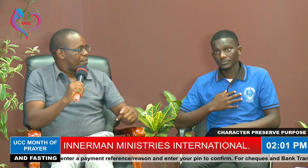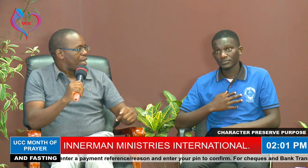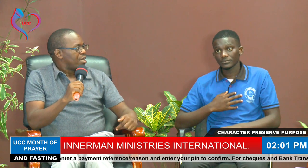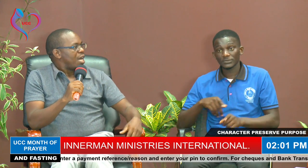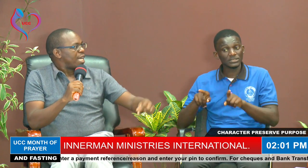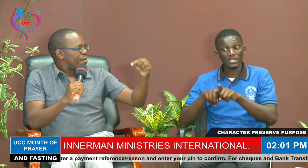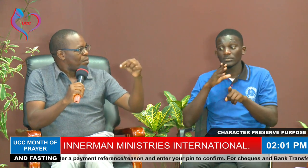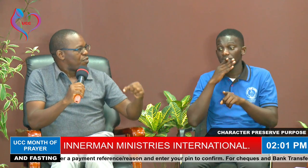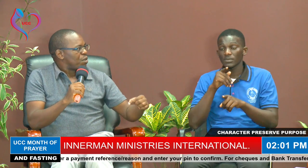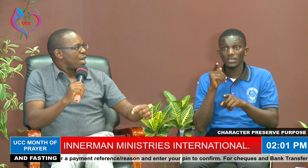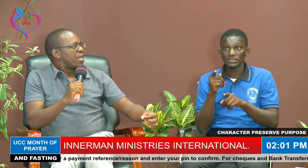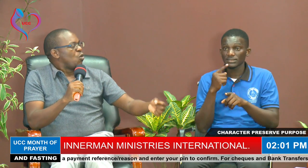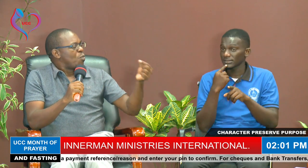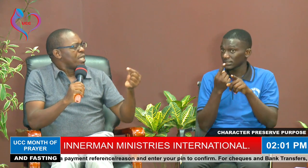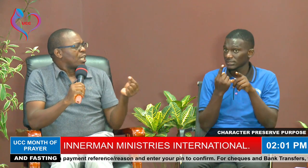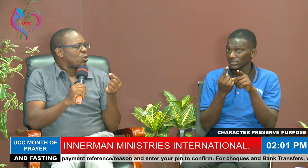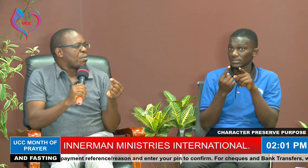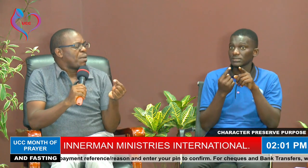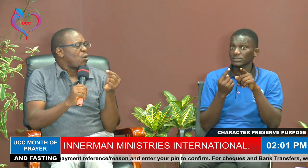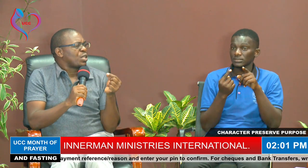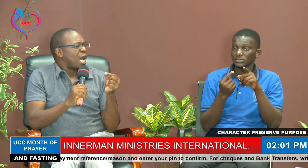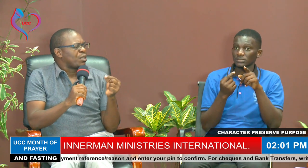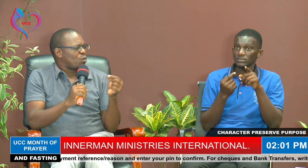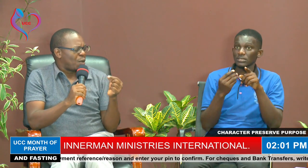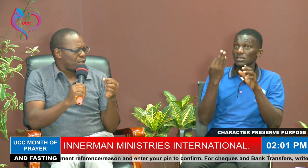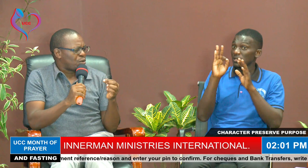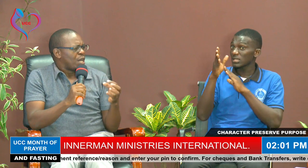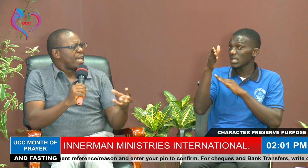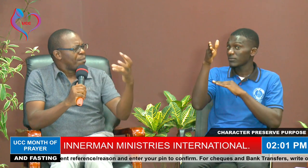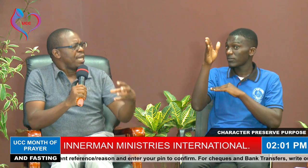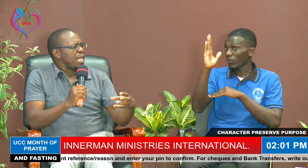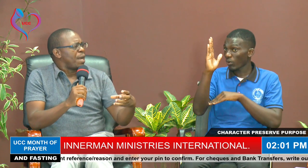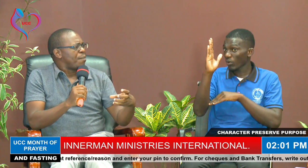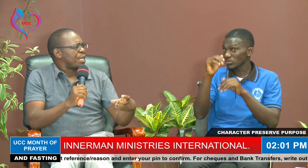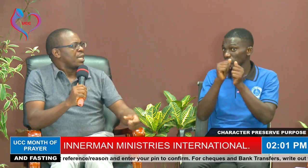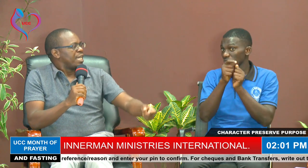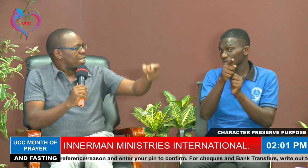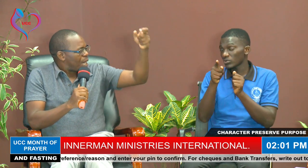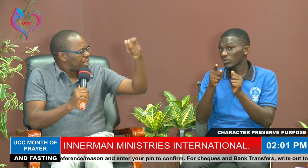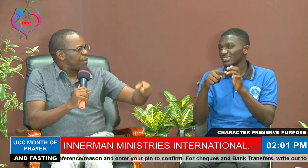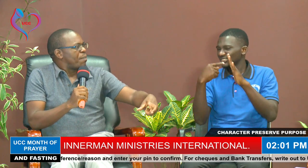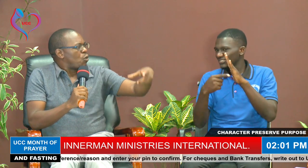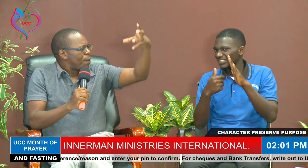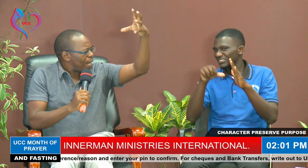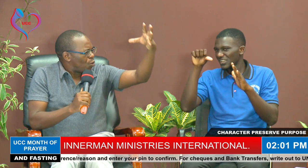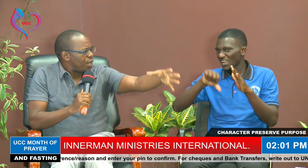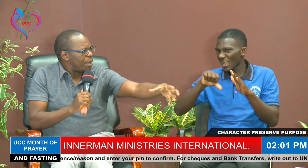gamba agamba omuvubuka okumanya Katonda bwabakuli akuliko embeere ebambi naye tebamusibira makuba bena gonna